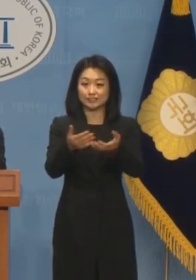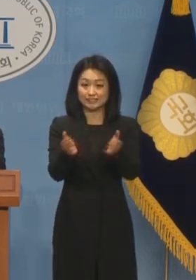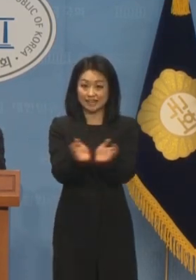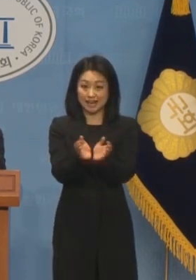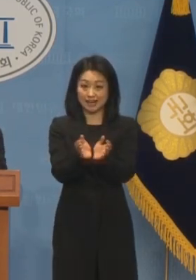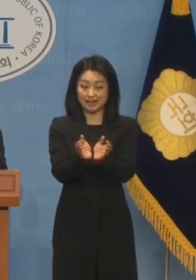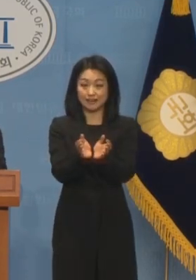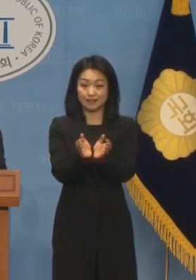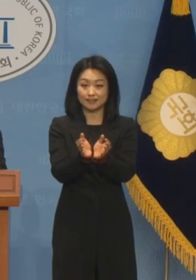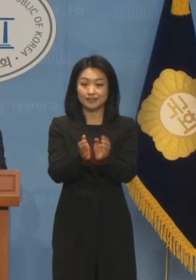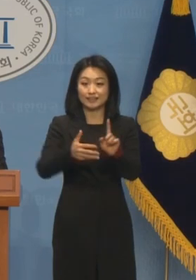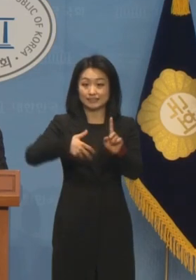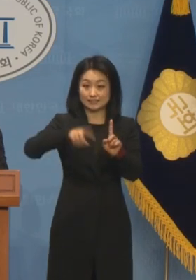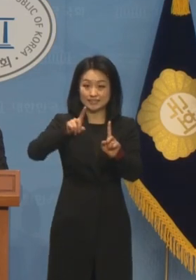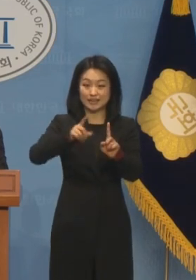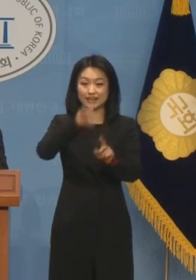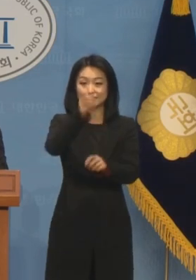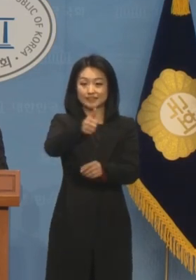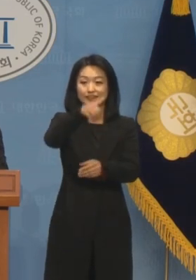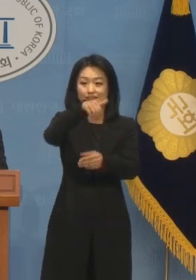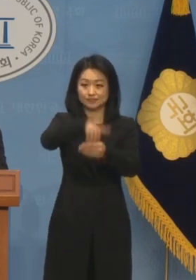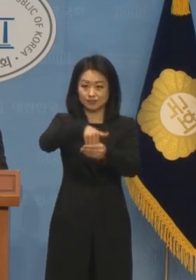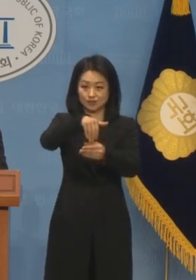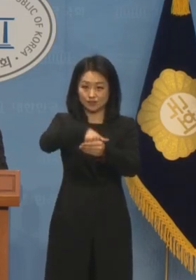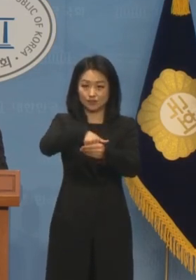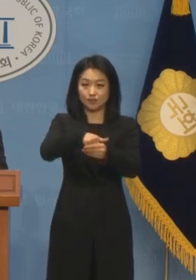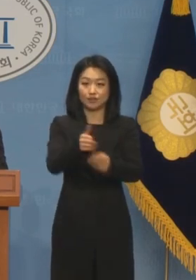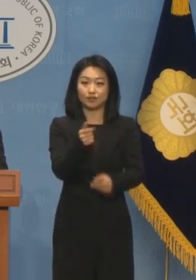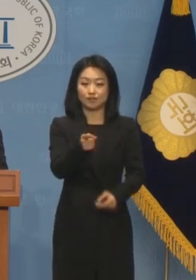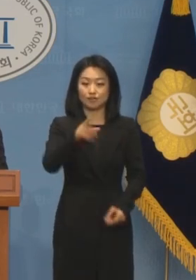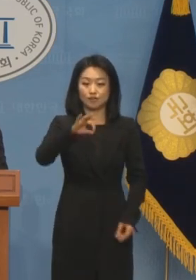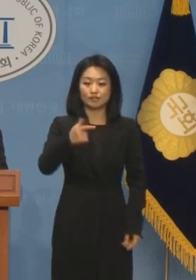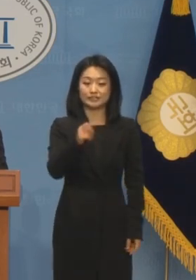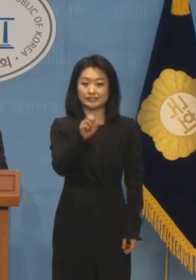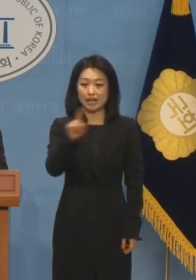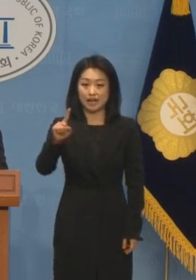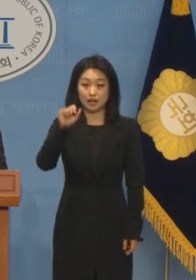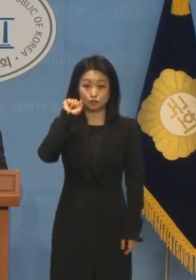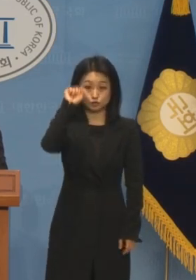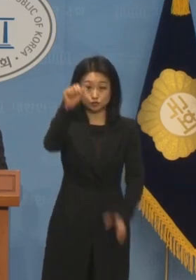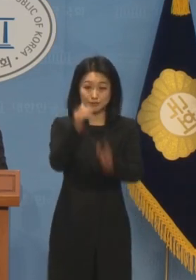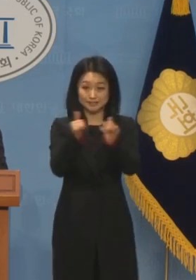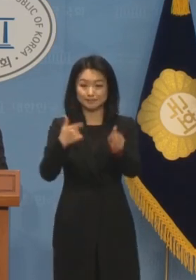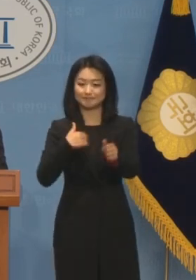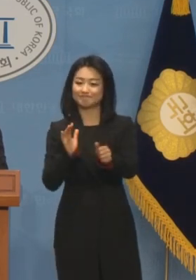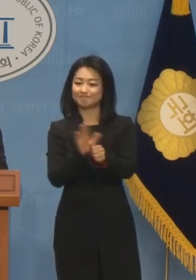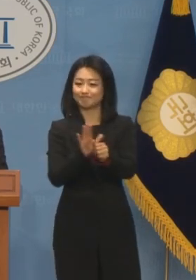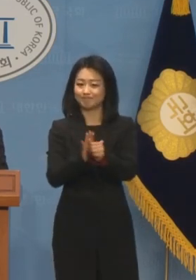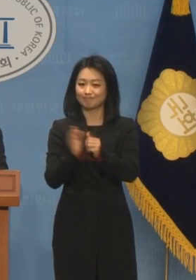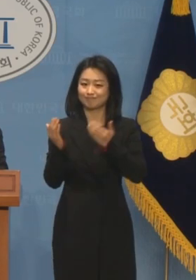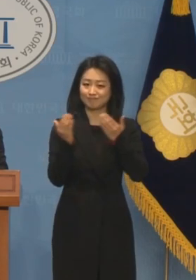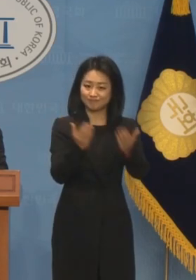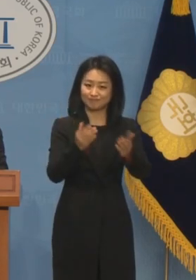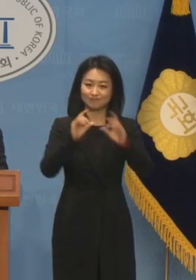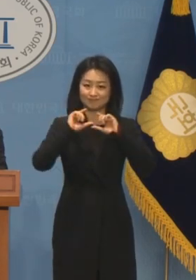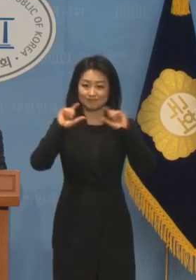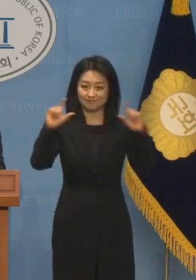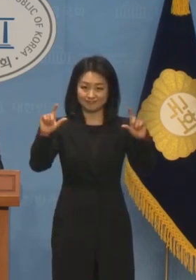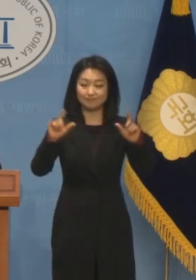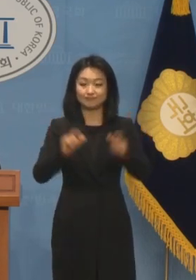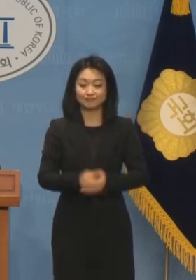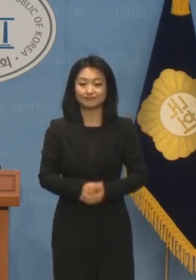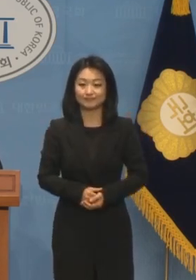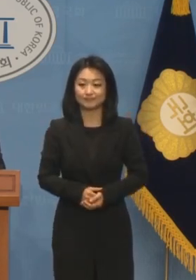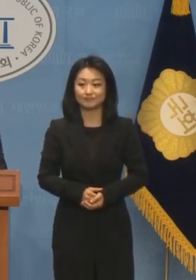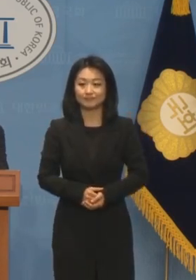제1차 전당대회를 맞이하여 허은하 당대표 후보를 지지하는 기자회견을 하고자 합니다.